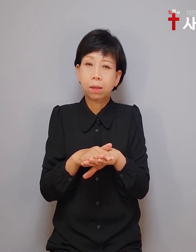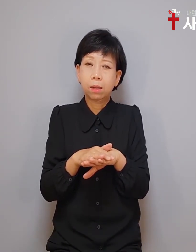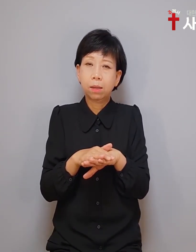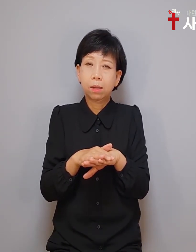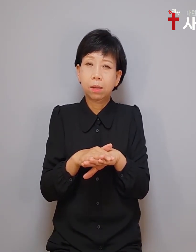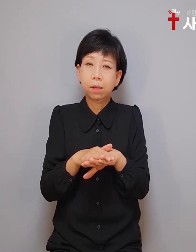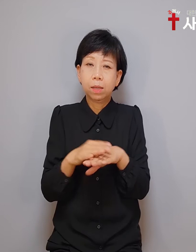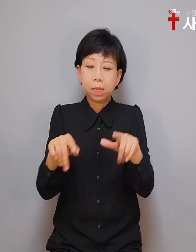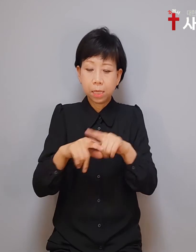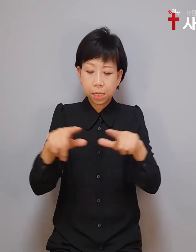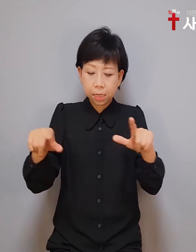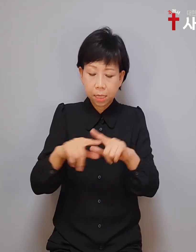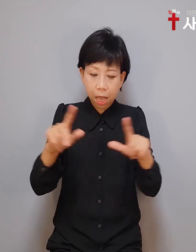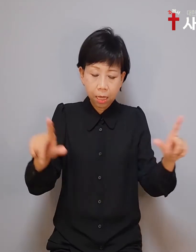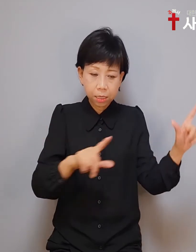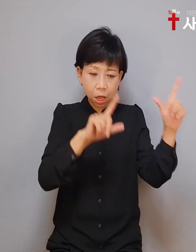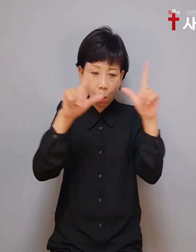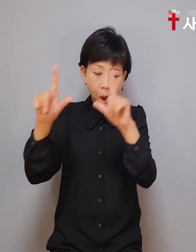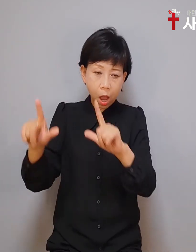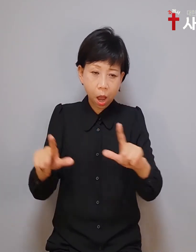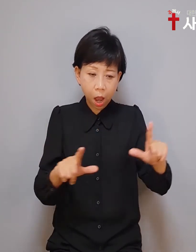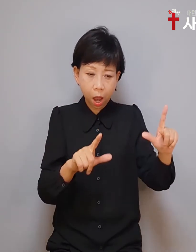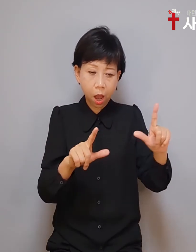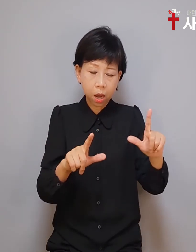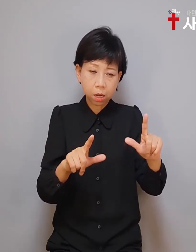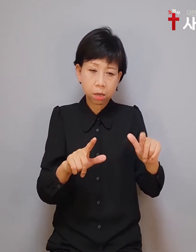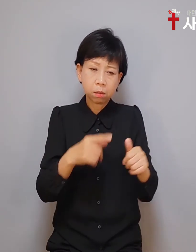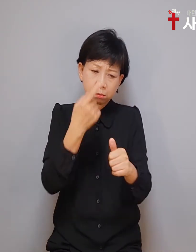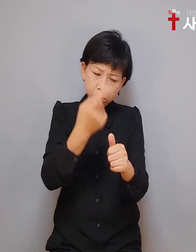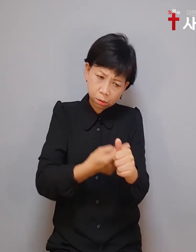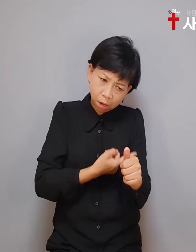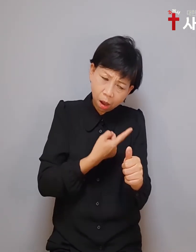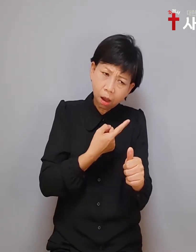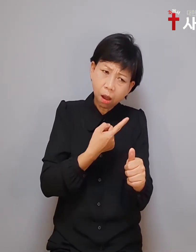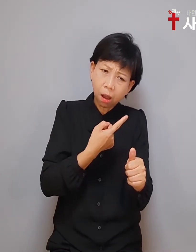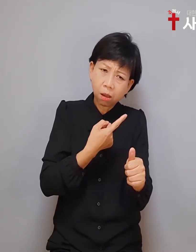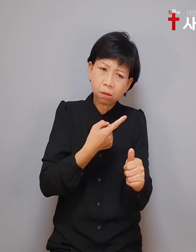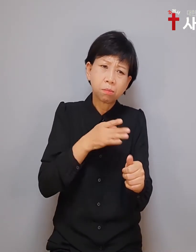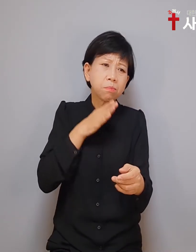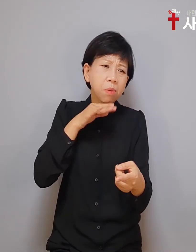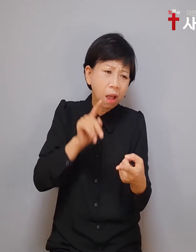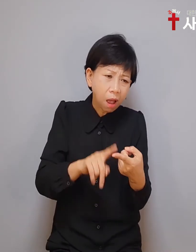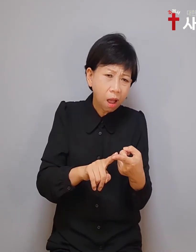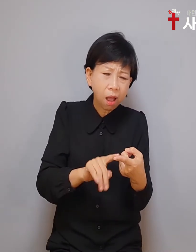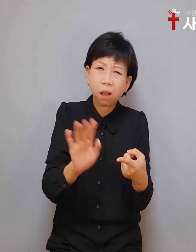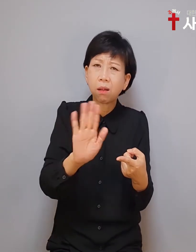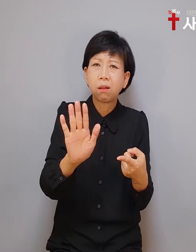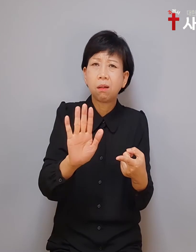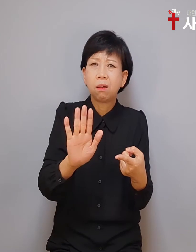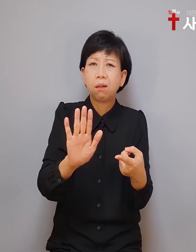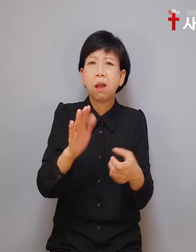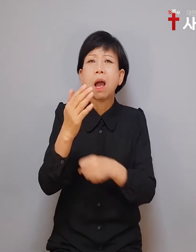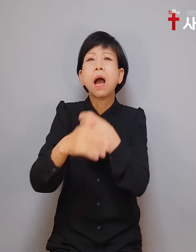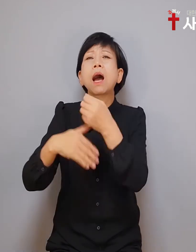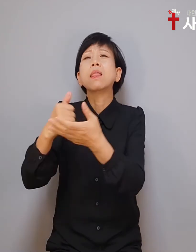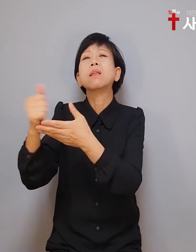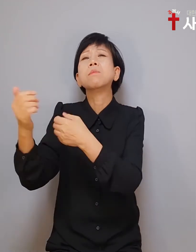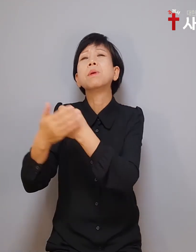일상 속 당연함 속에는 누군가의 희생과 수고, 하나님의 은혜가